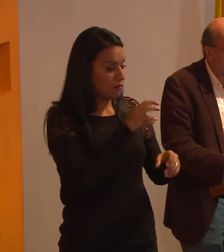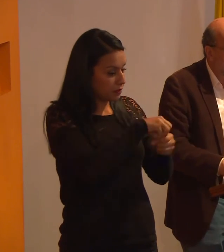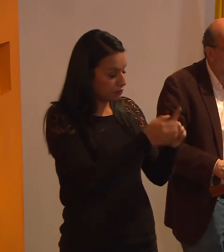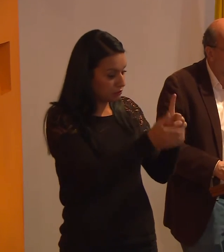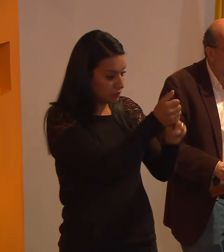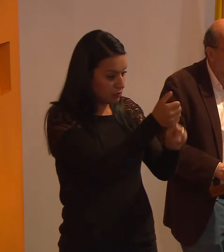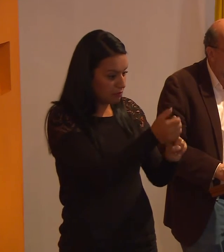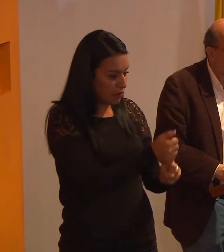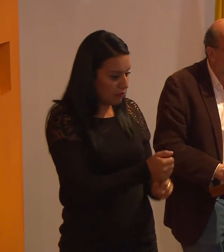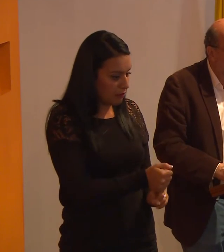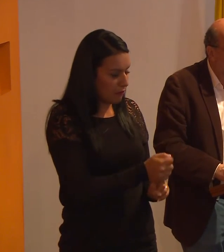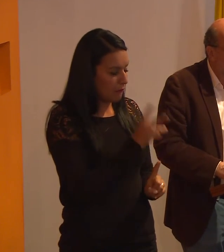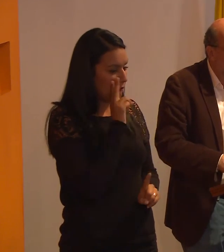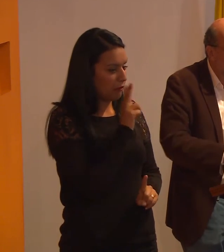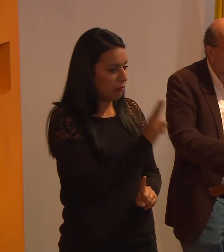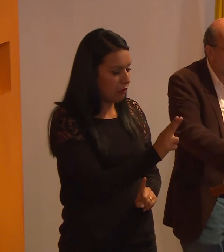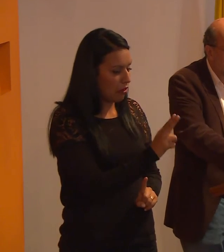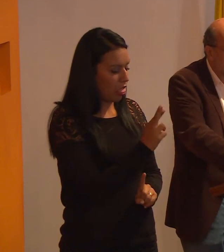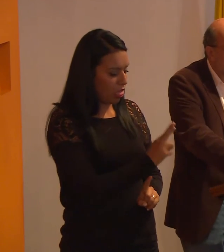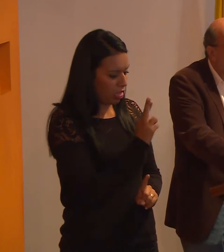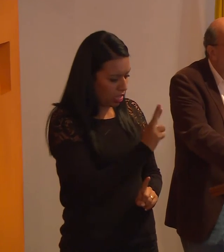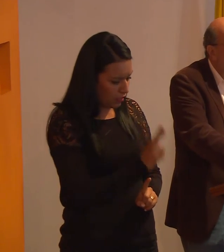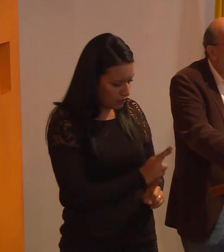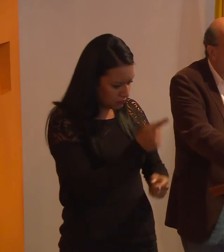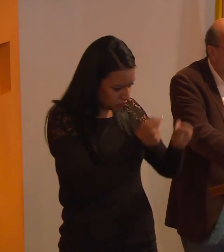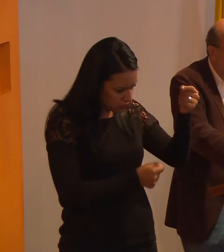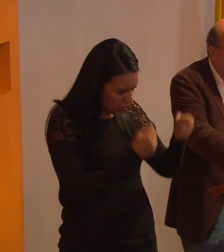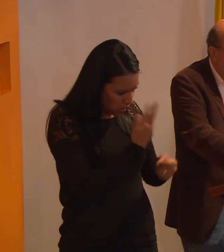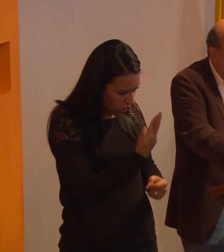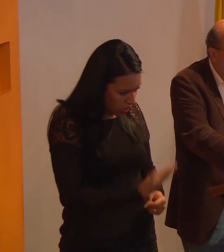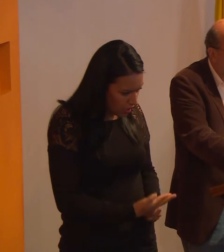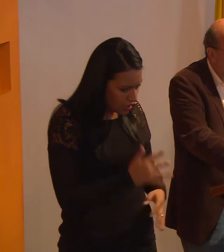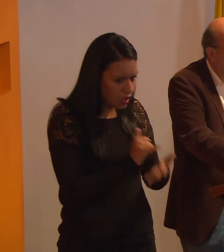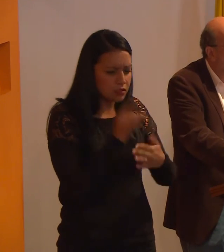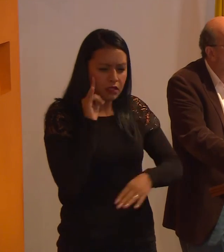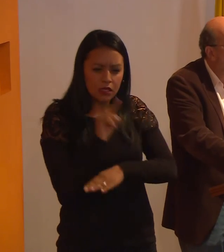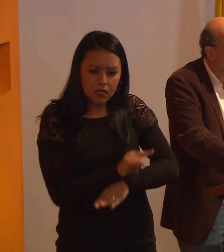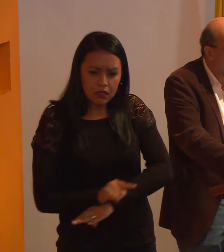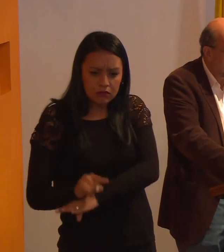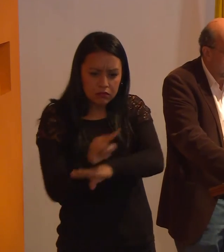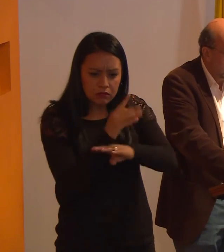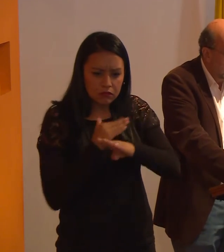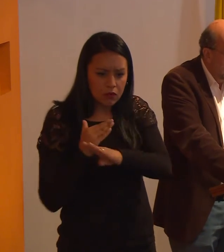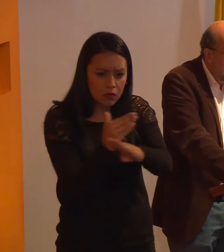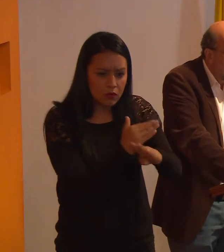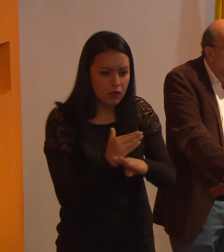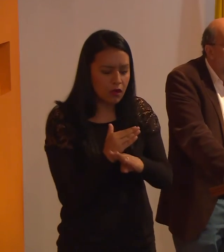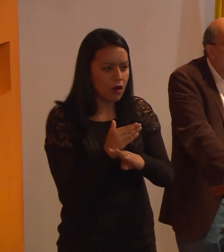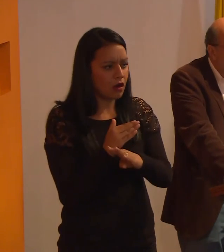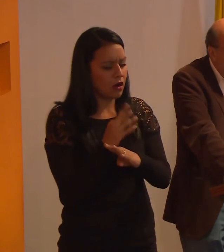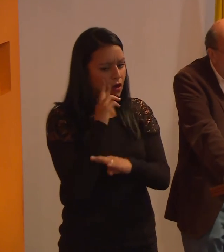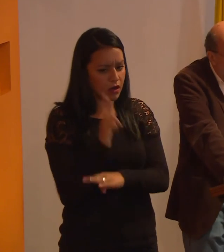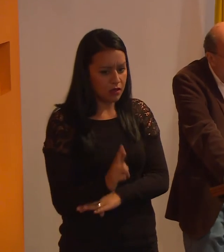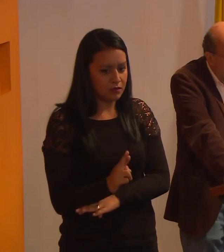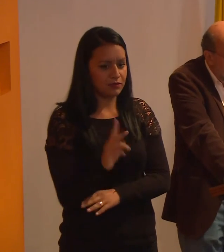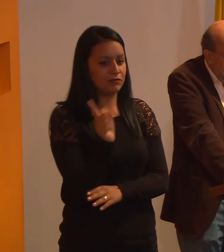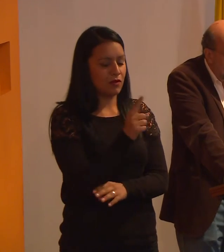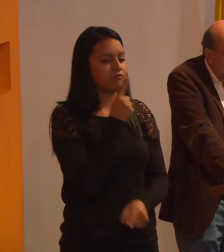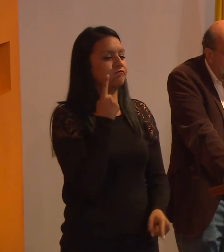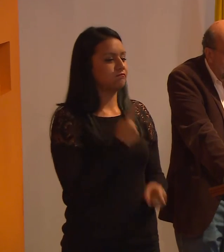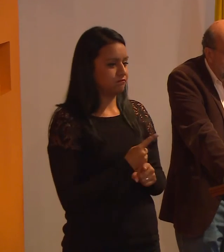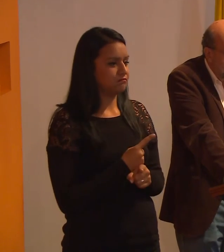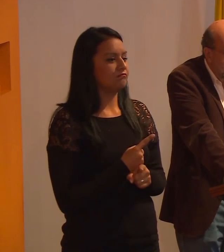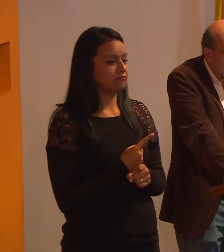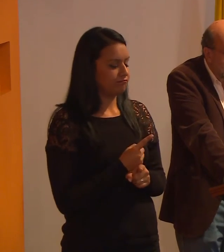hallazgos tradicionales y repetidos en nuestras auditorías y controles, cumplimos